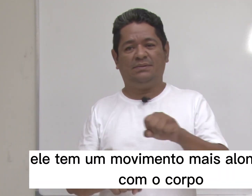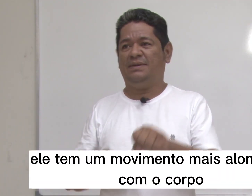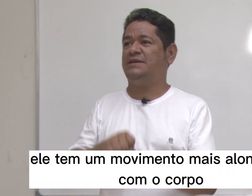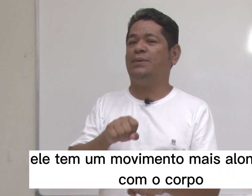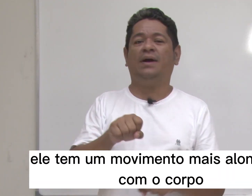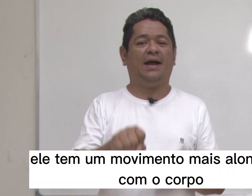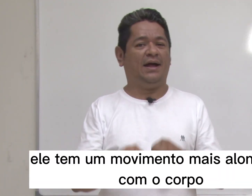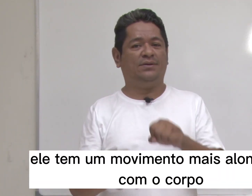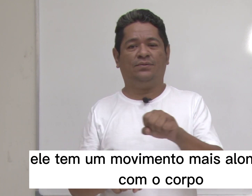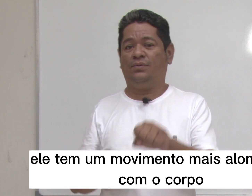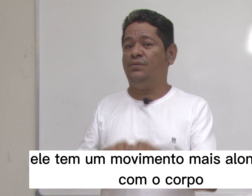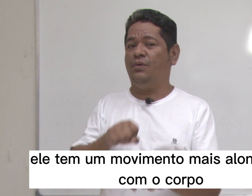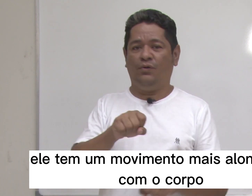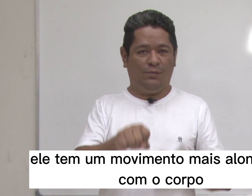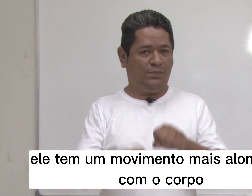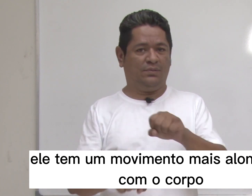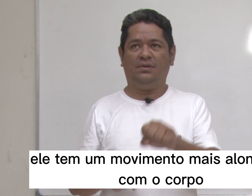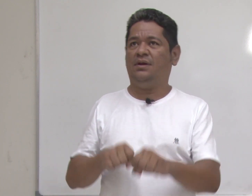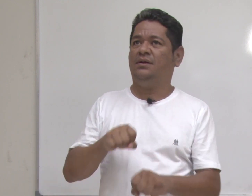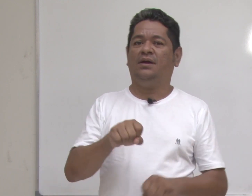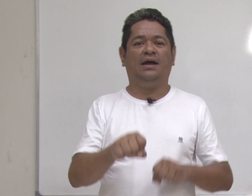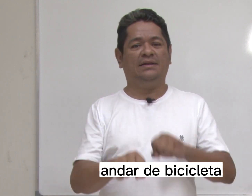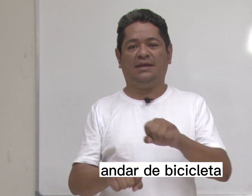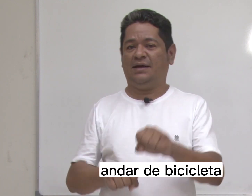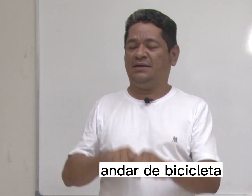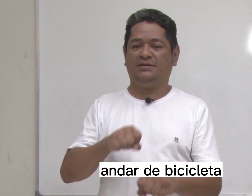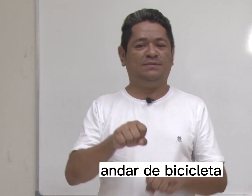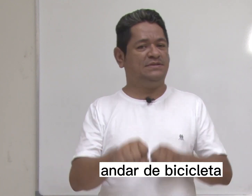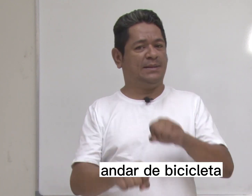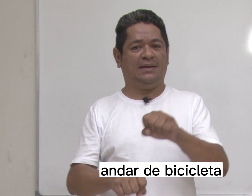mais alongado com o corpo. Andar de bicicleta.